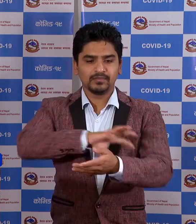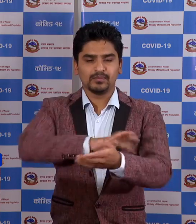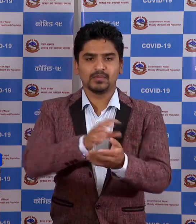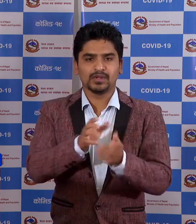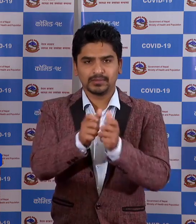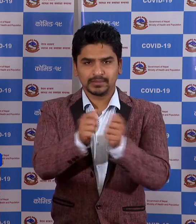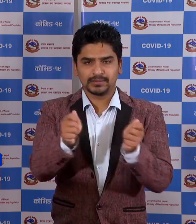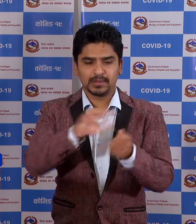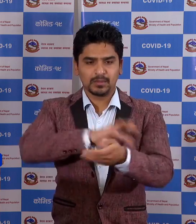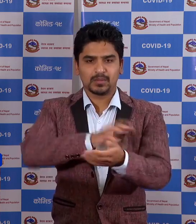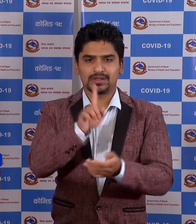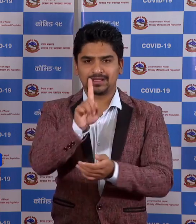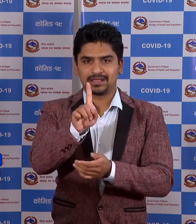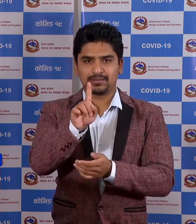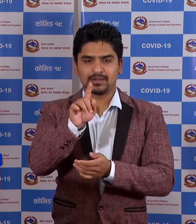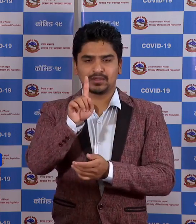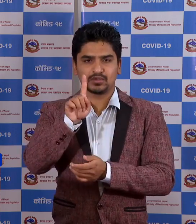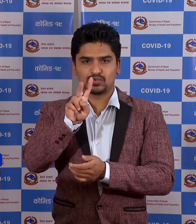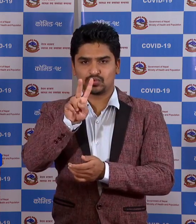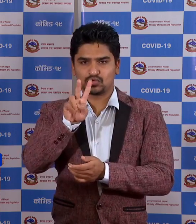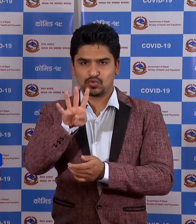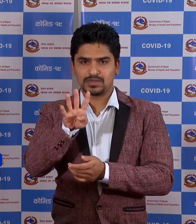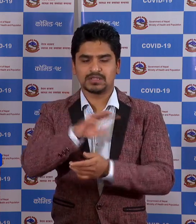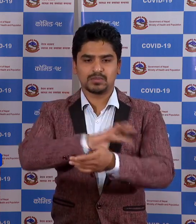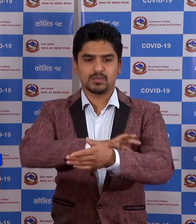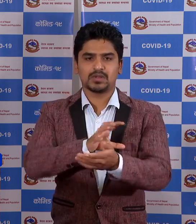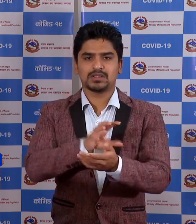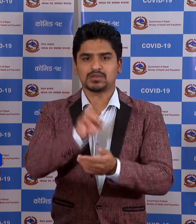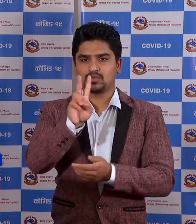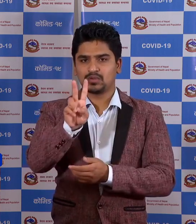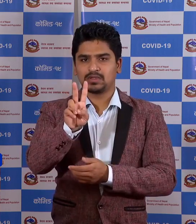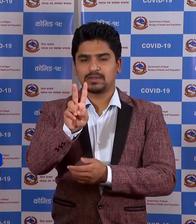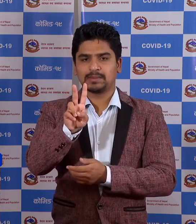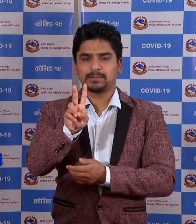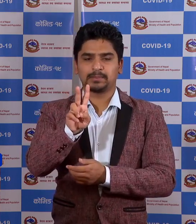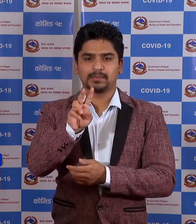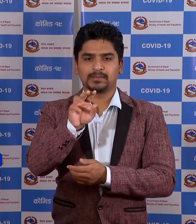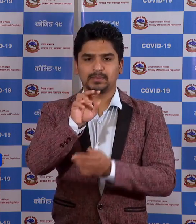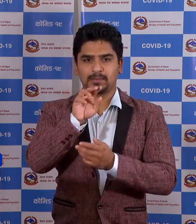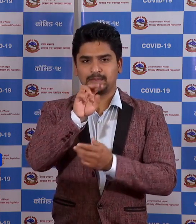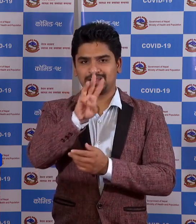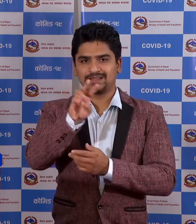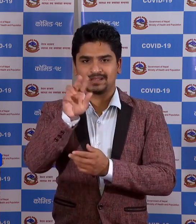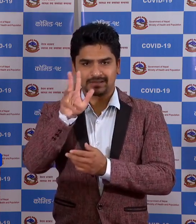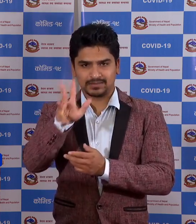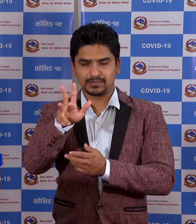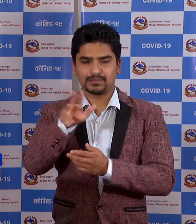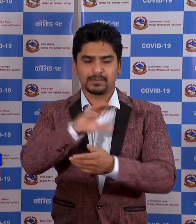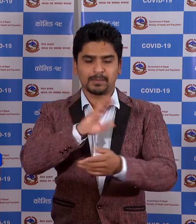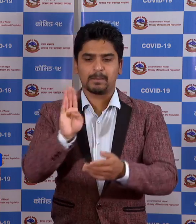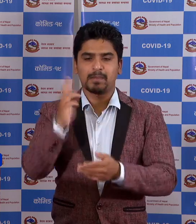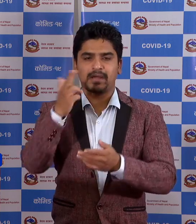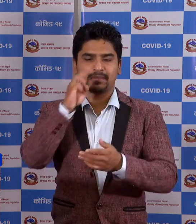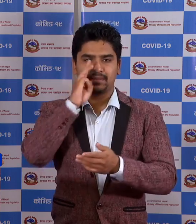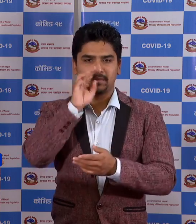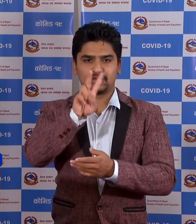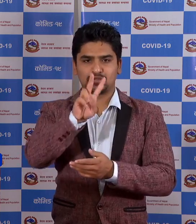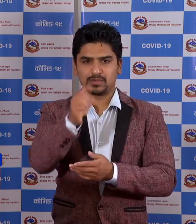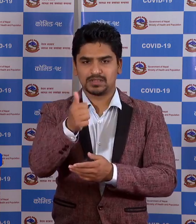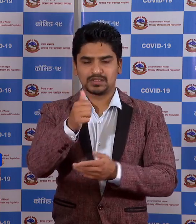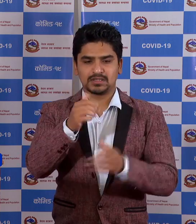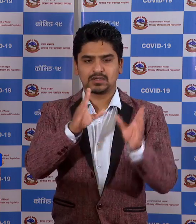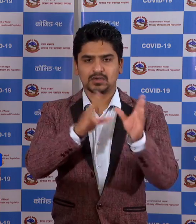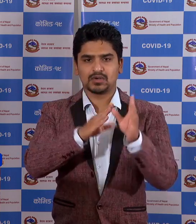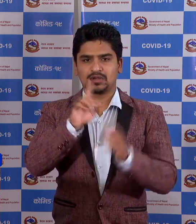प्रादेशिक विवरण अनुसार प्रदेश नम्बर 1 मा 24, प्रदेश नम्बर 2 मा 39, बागमती प्रदेशमा 26,